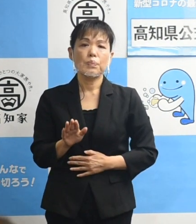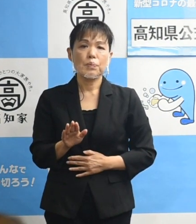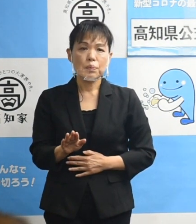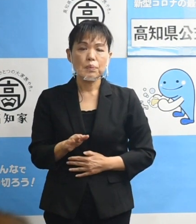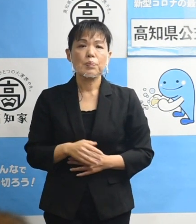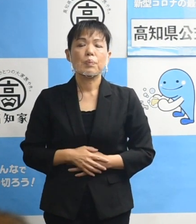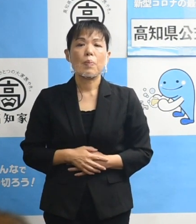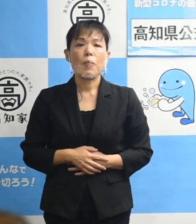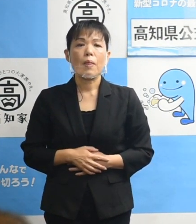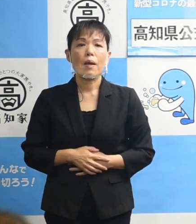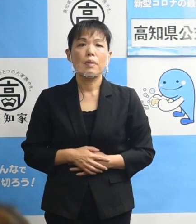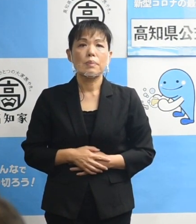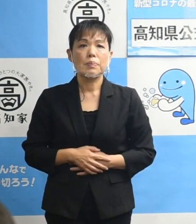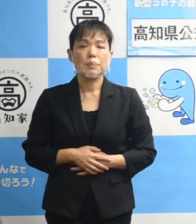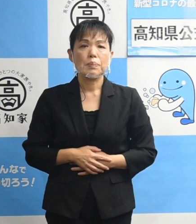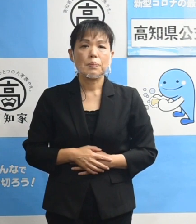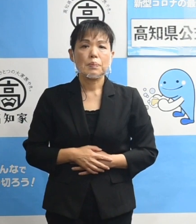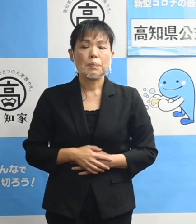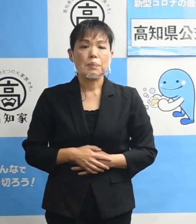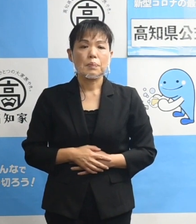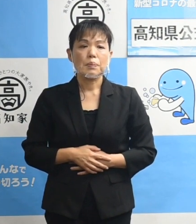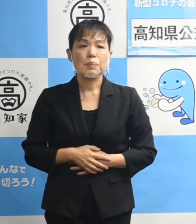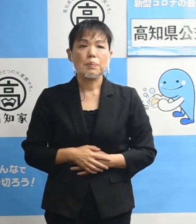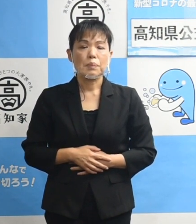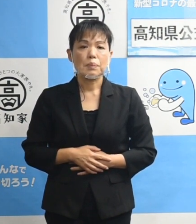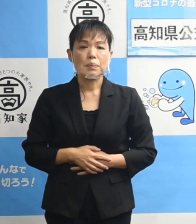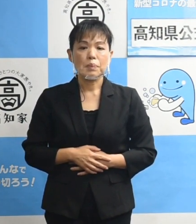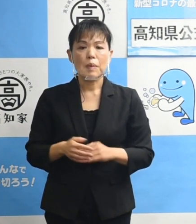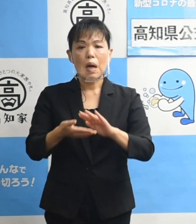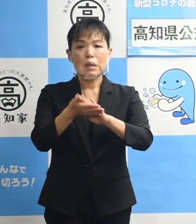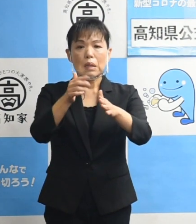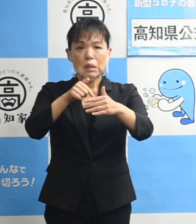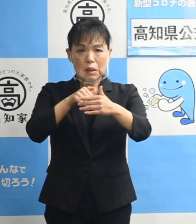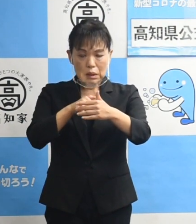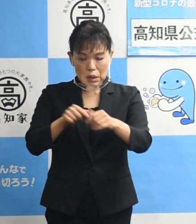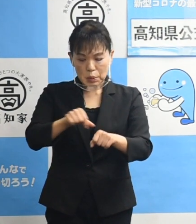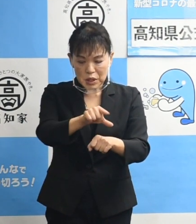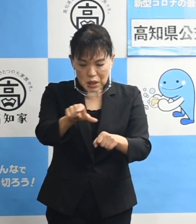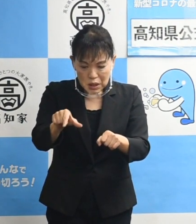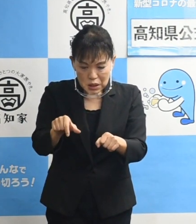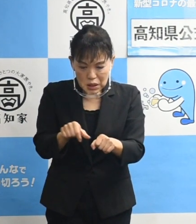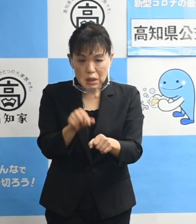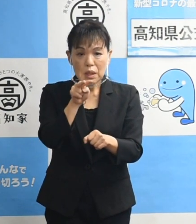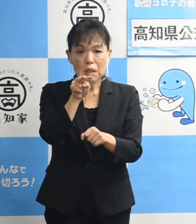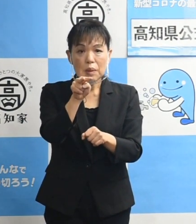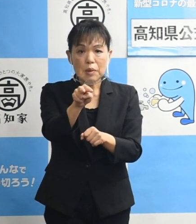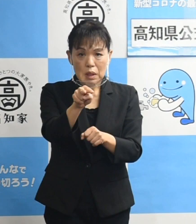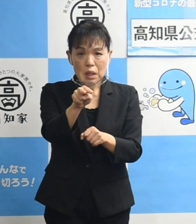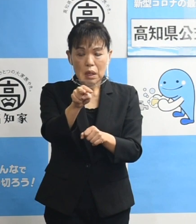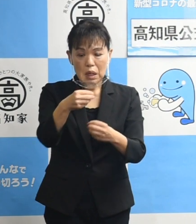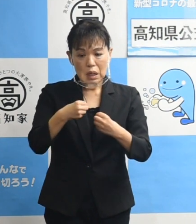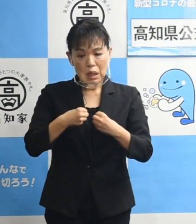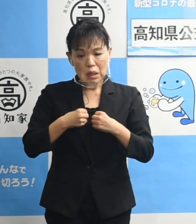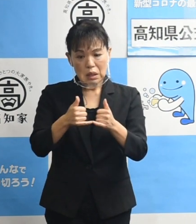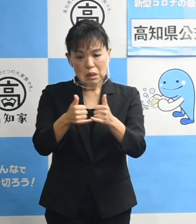案的な中身を概略申し上げますと、県内でもですね、地域的に見ますと特に感染者